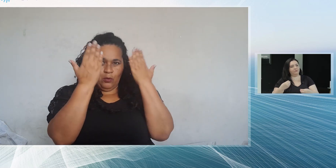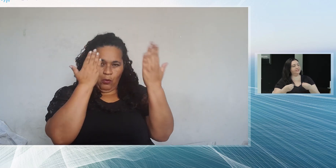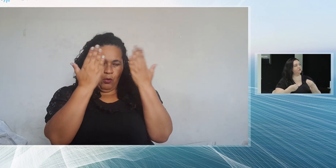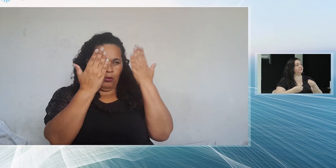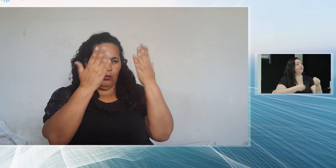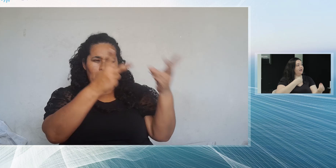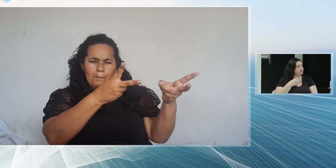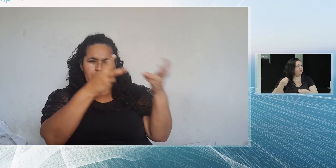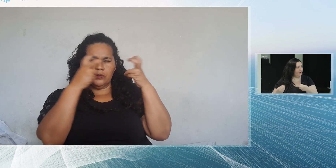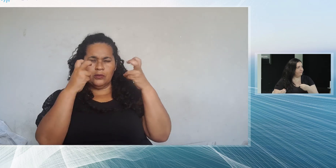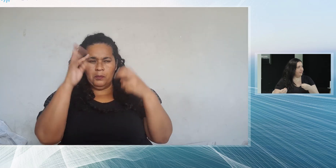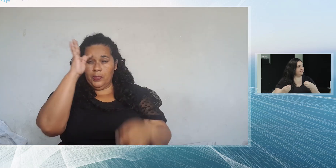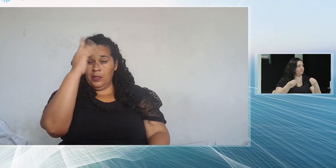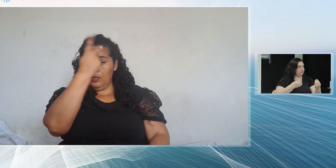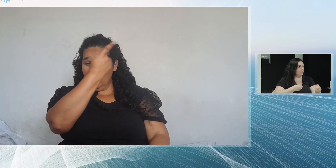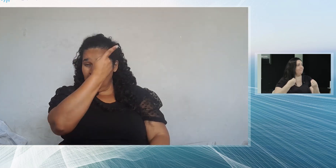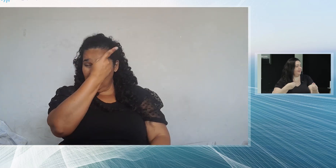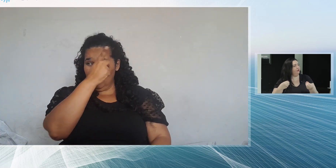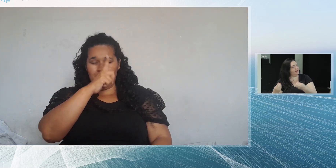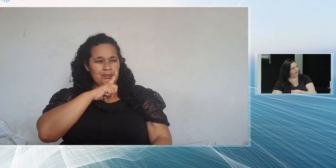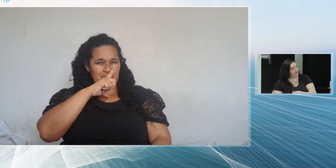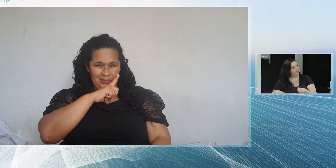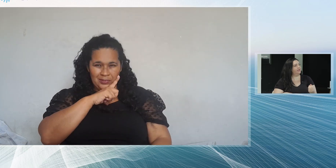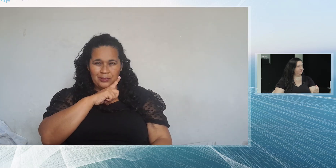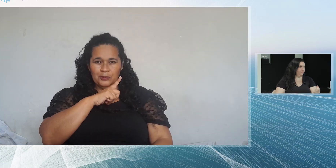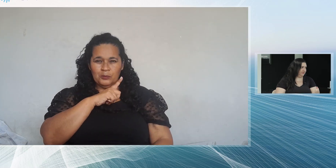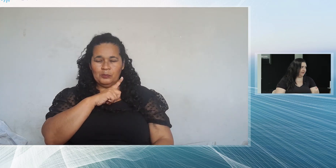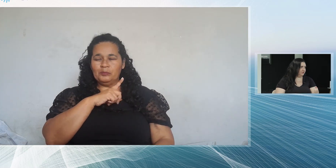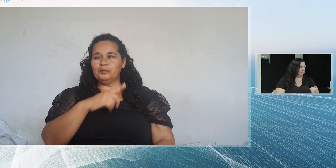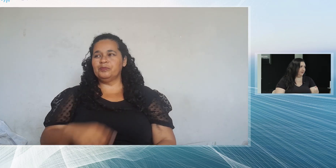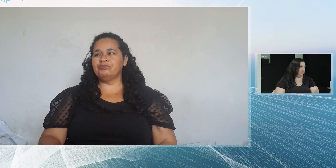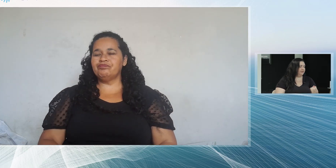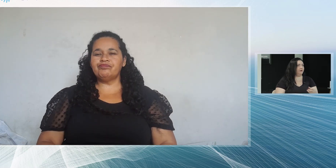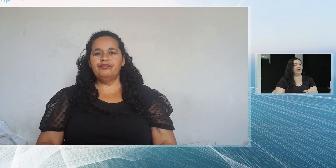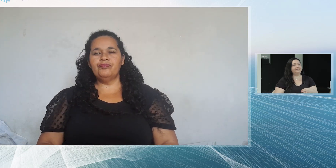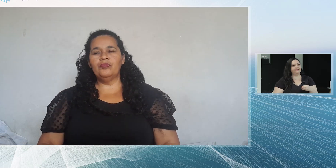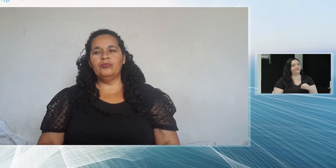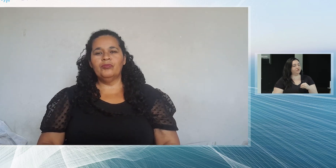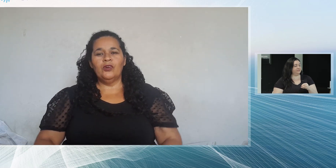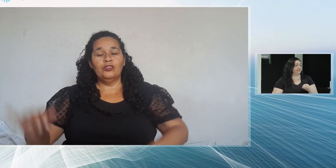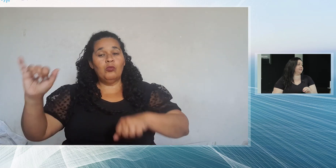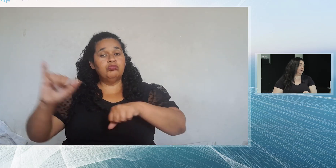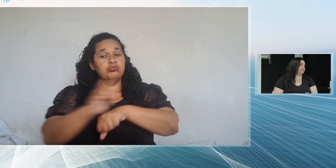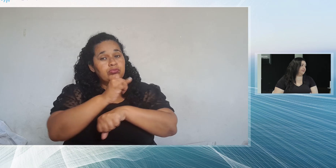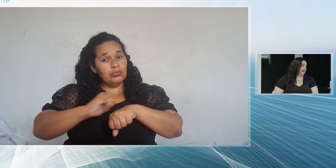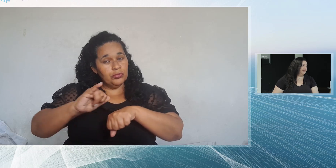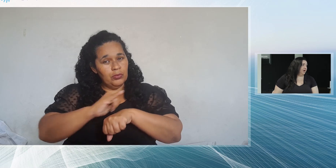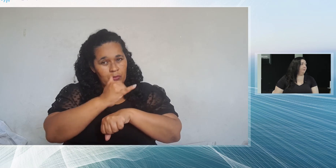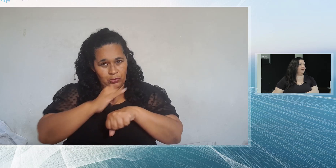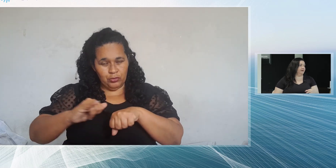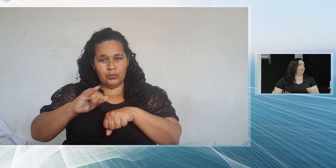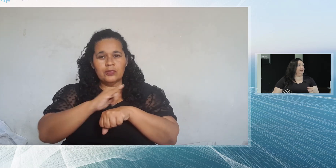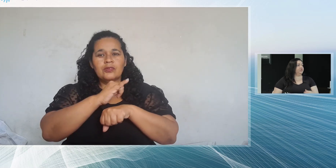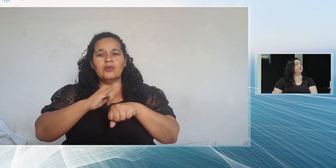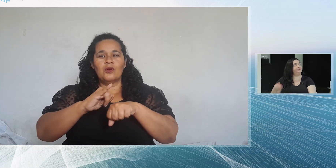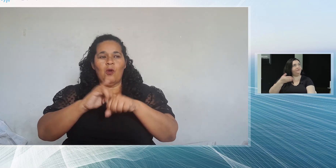comportamentos, algumas ações para ajudar essa pessoa a melhorar na dificuldade. Então, as intervenções, elas são essenciais